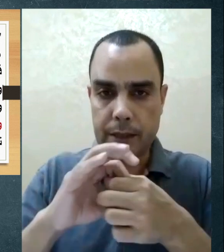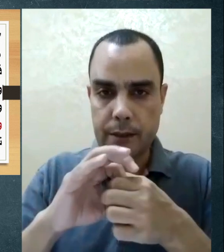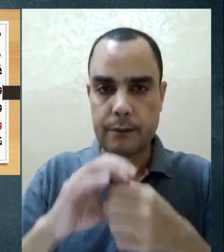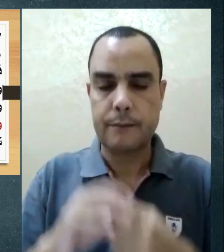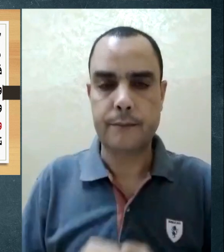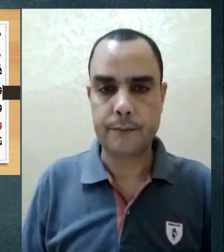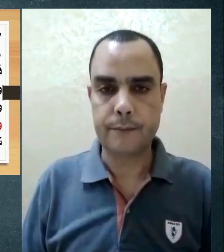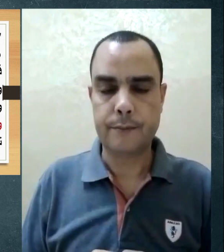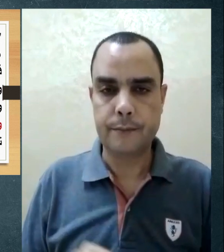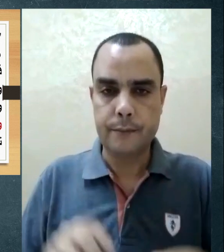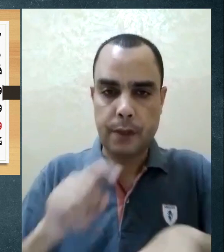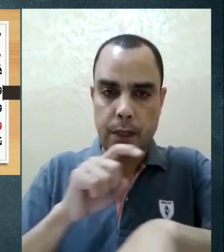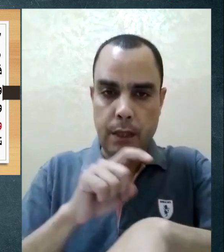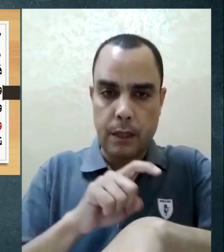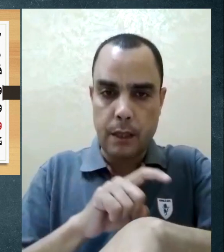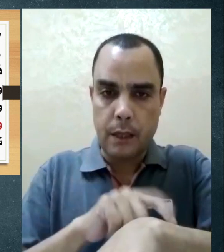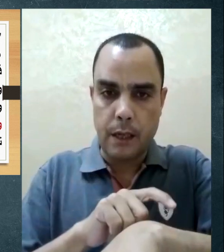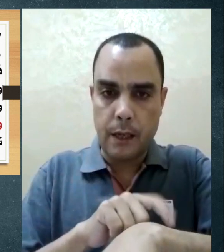ترتبط